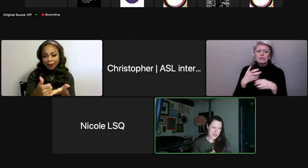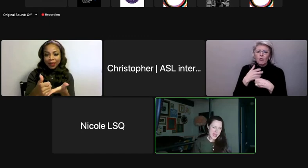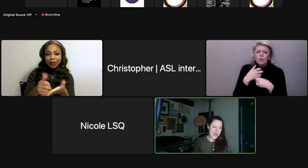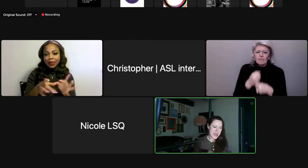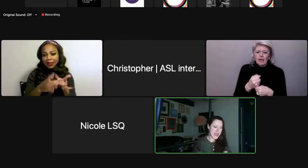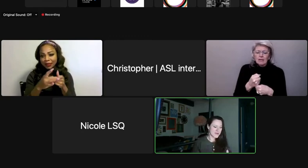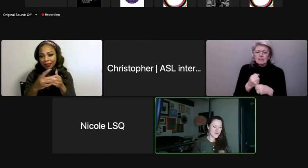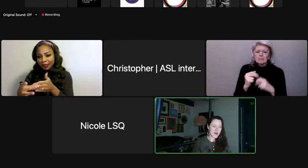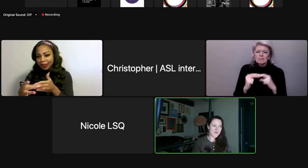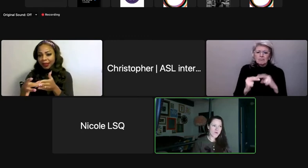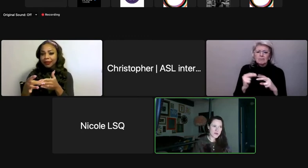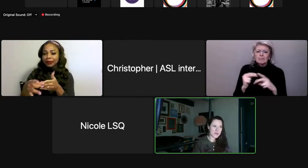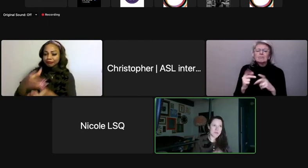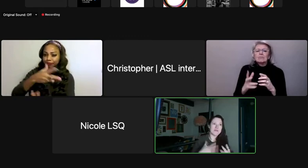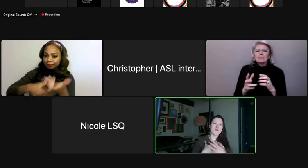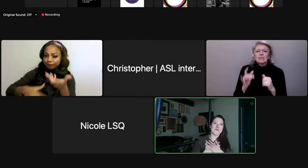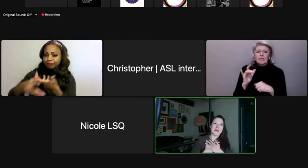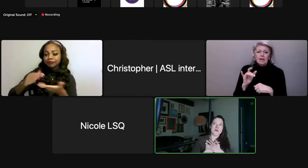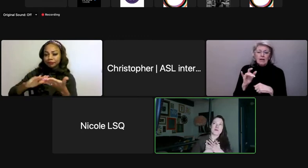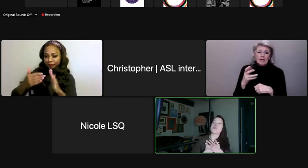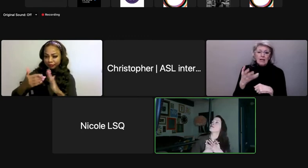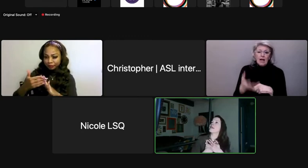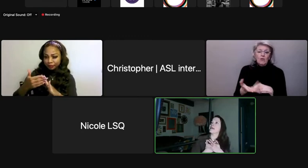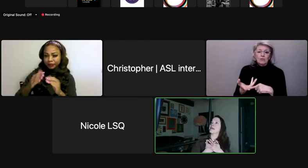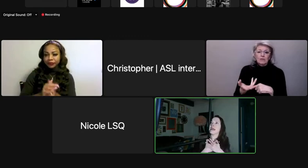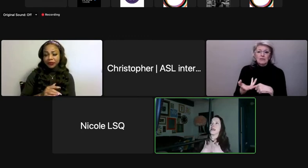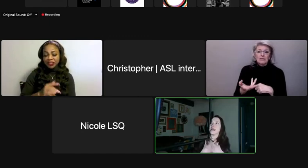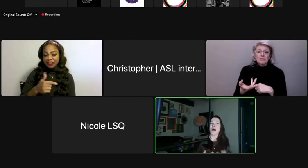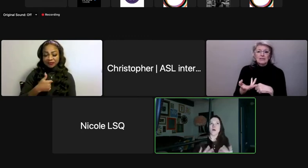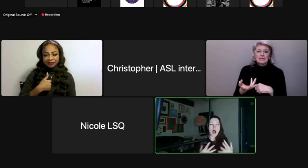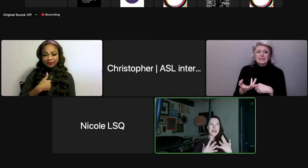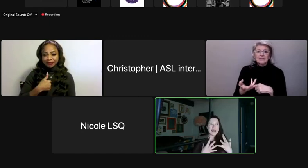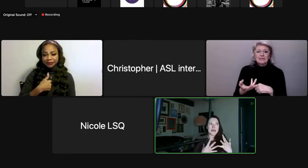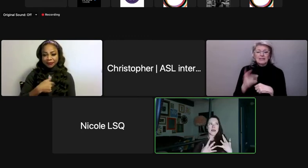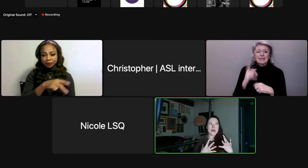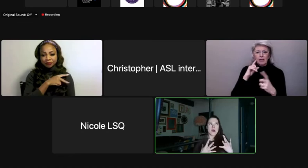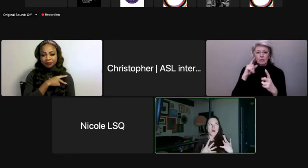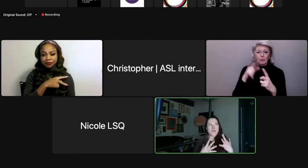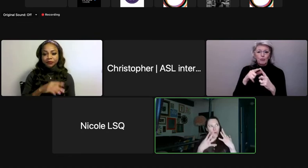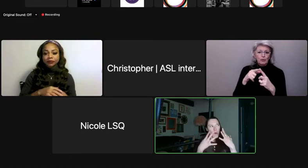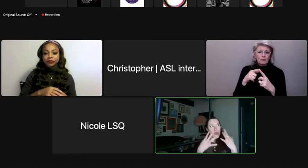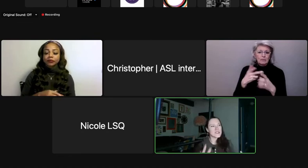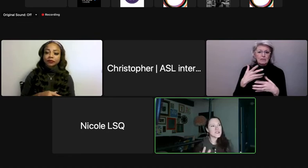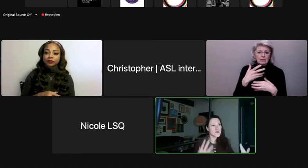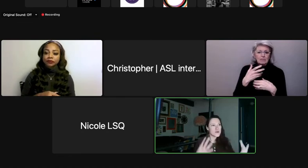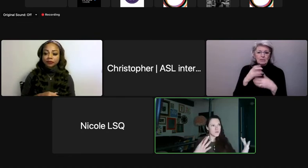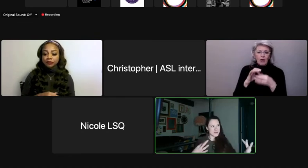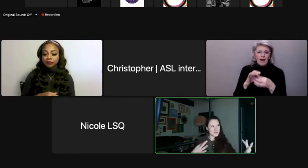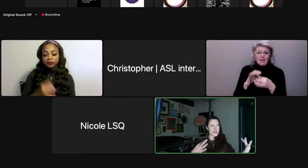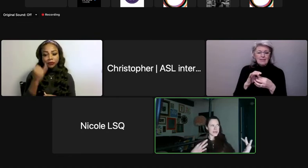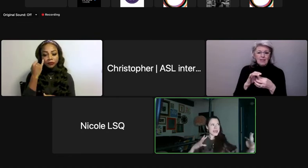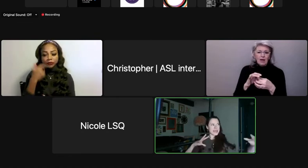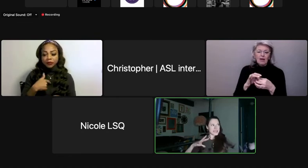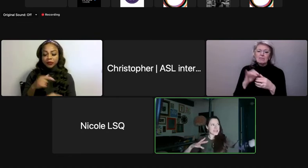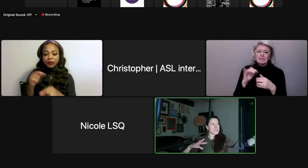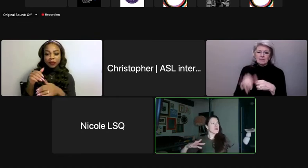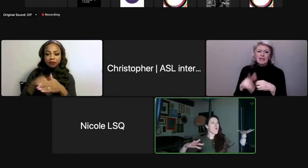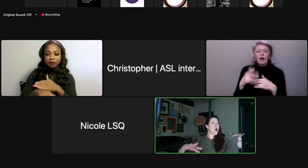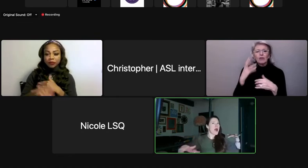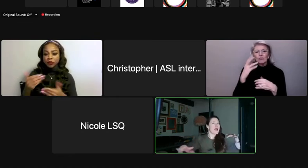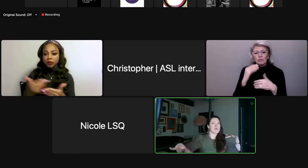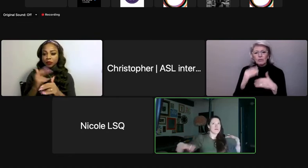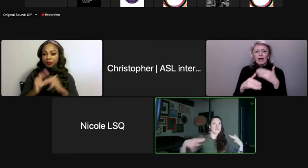grâce à des débuts de telles relations c'est là que tranquillement